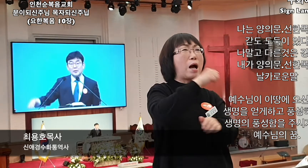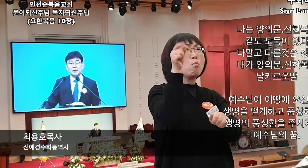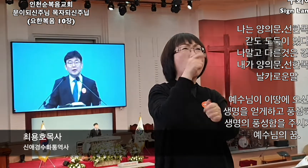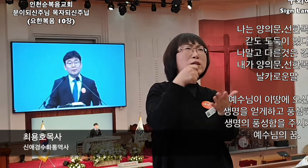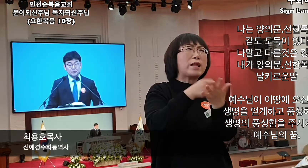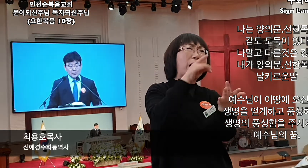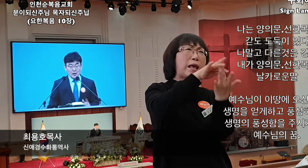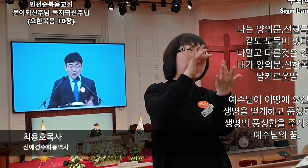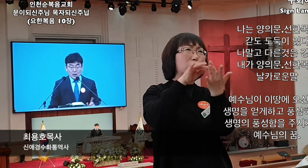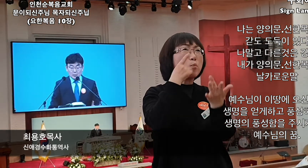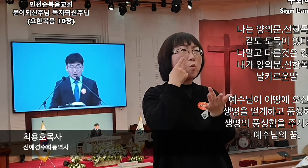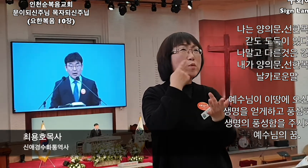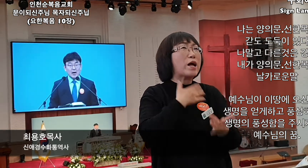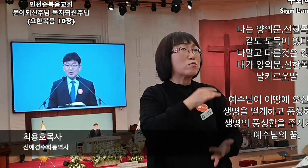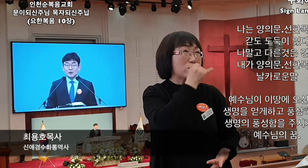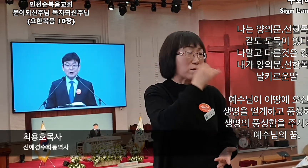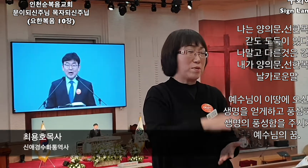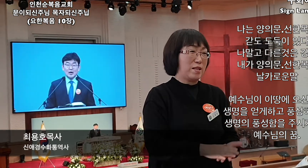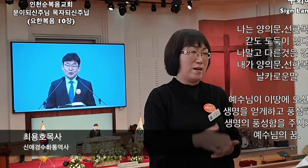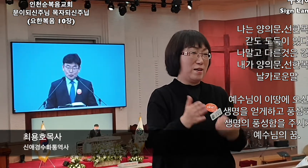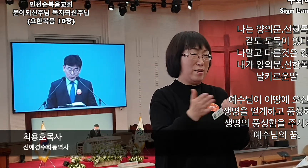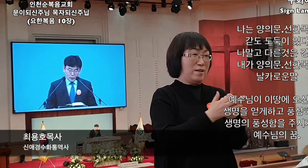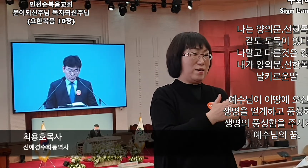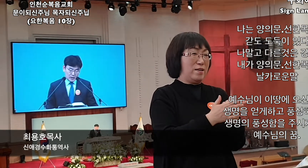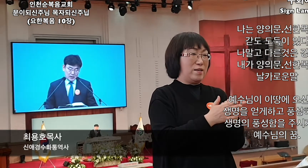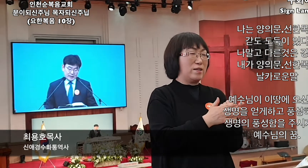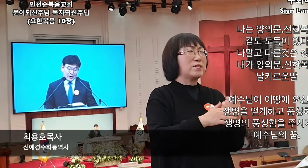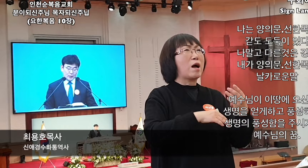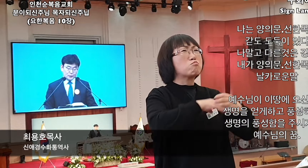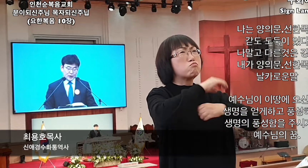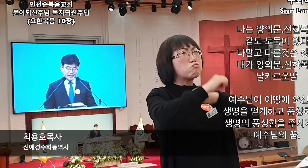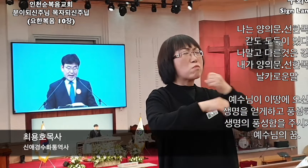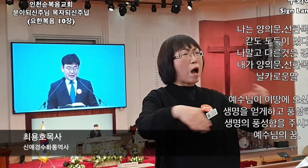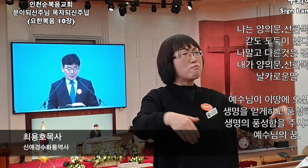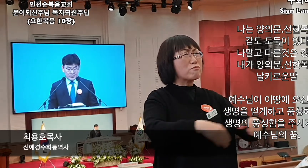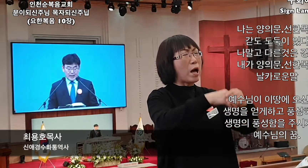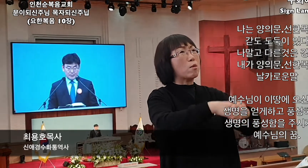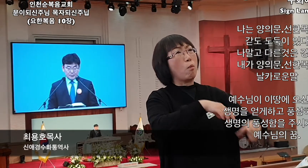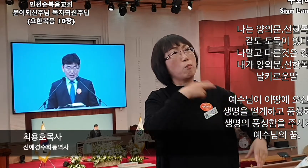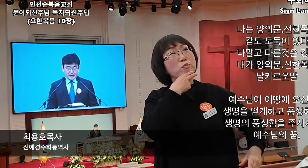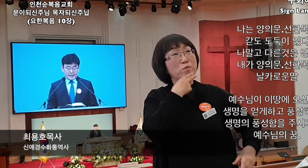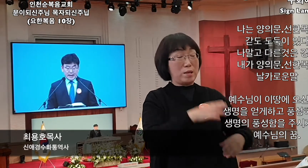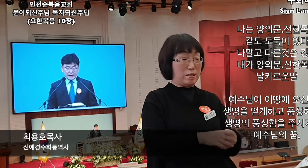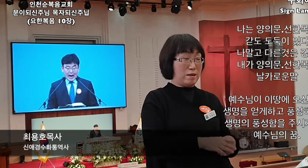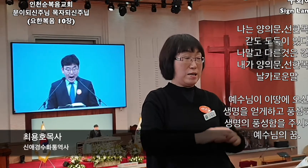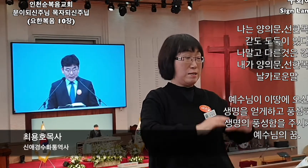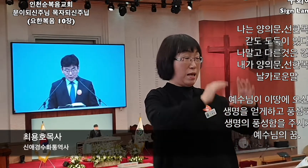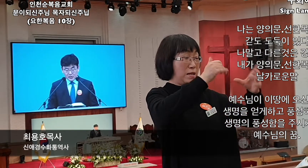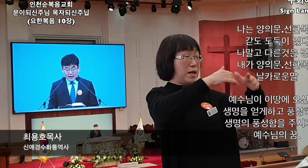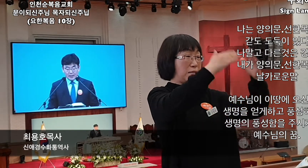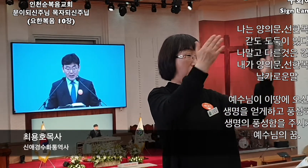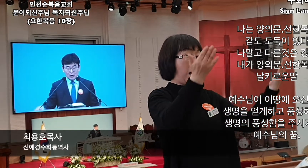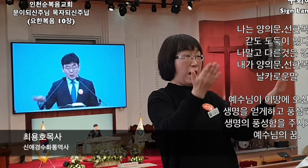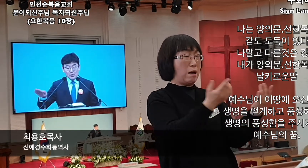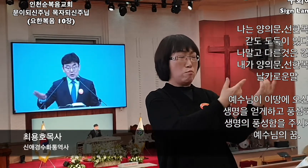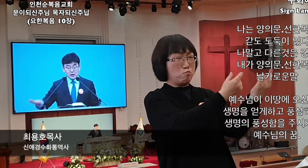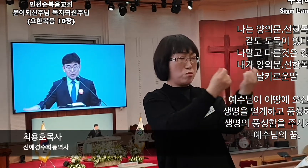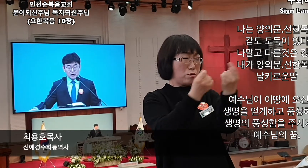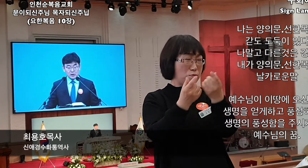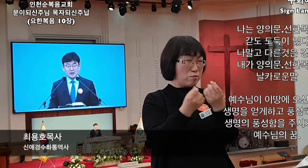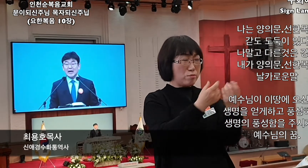택하는지 보면 돼요. 이게 그렇게 두리뭉실 타협되지 않습니다. 세상이 다 그렇지라는